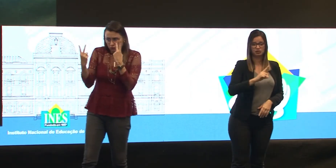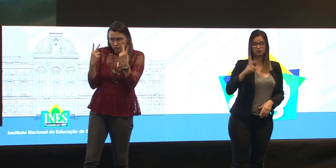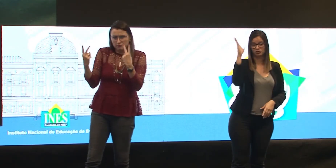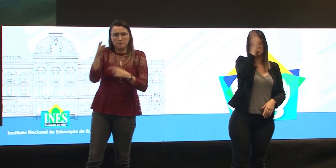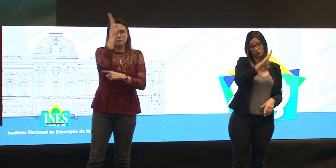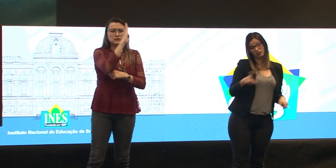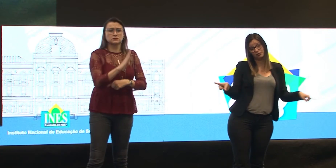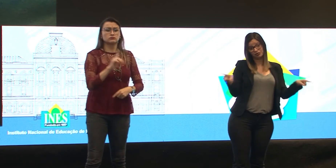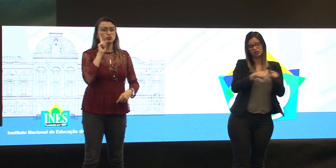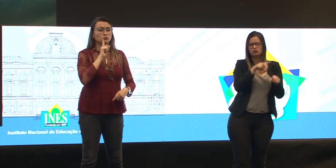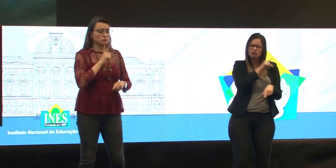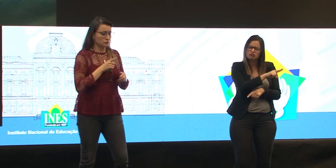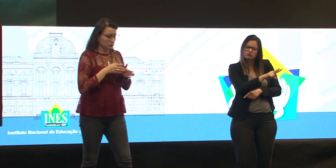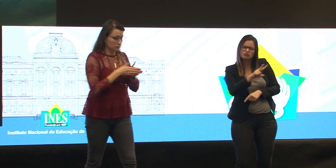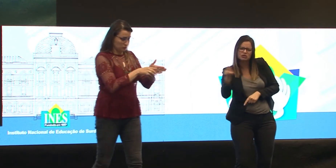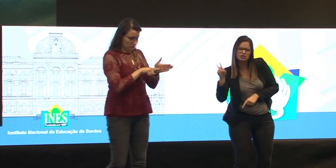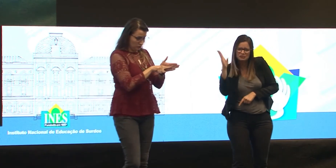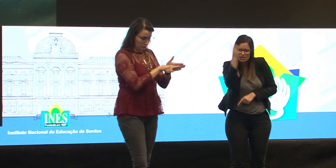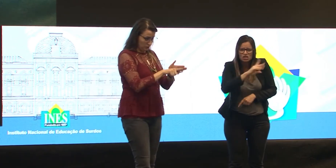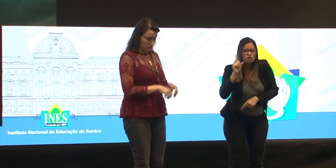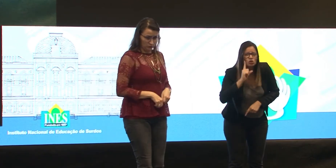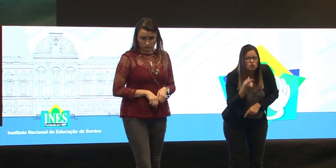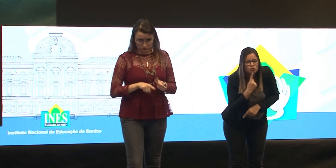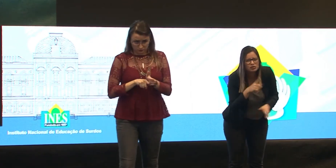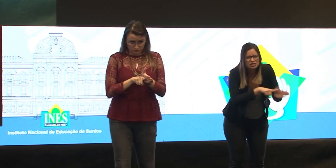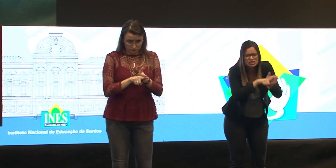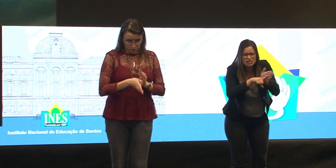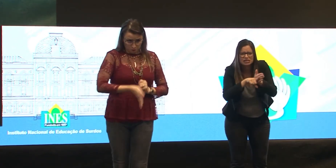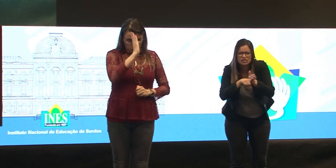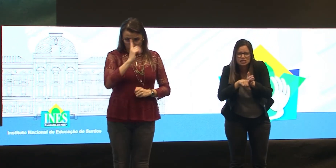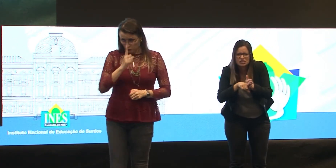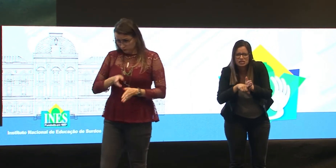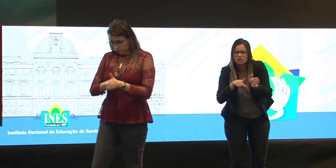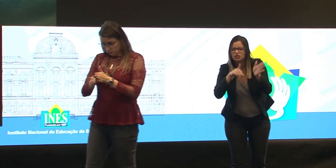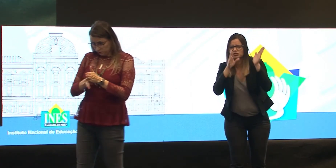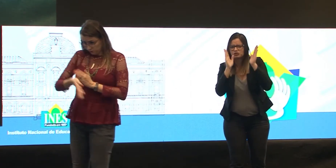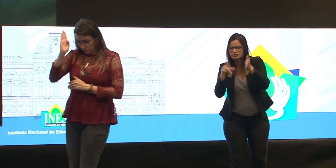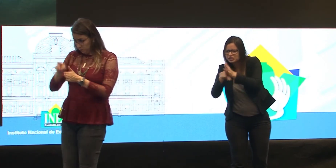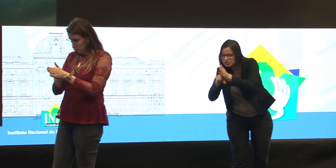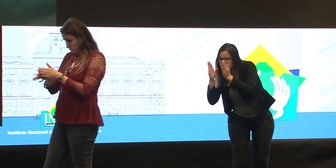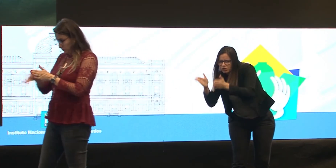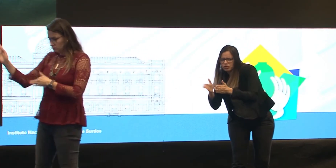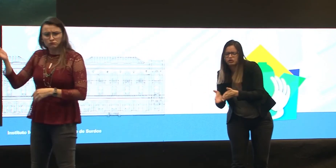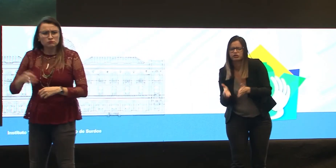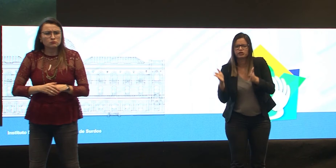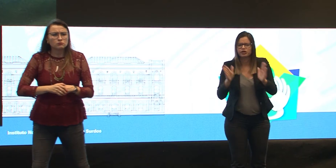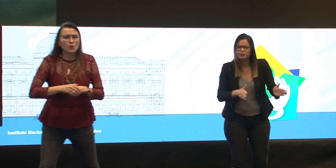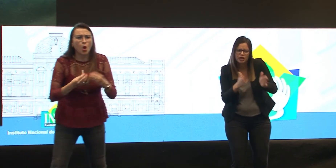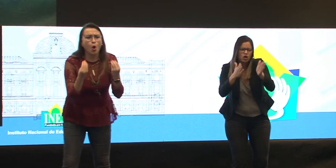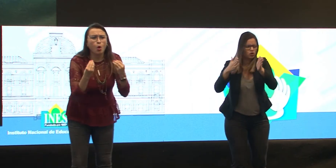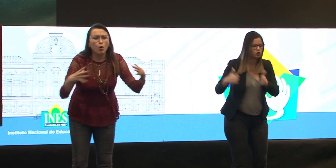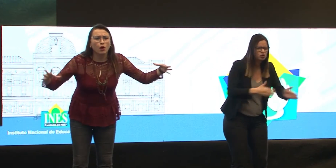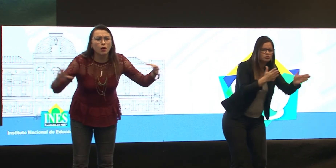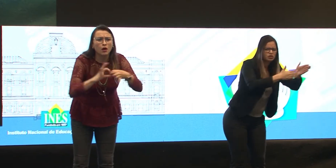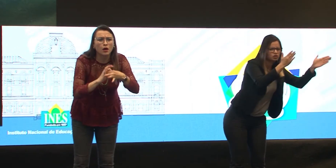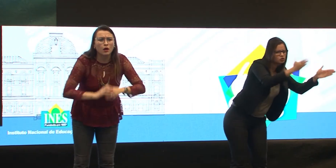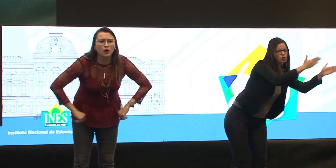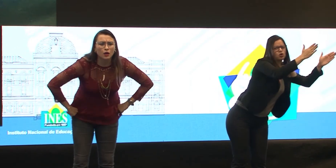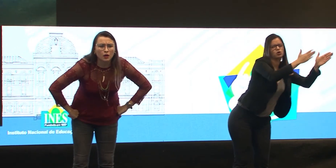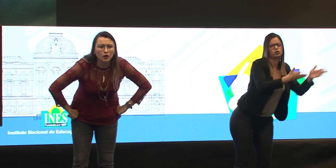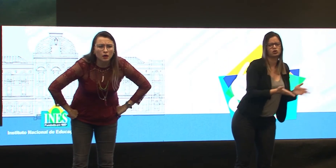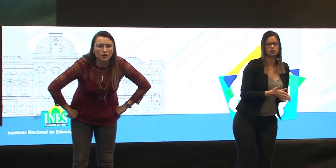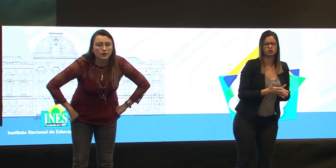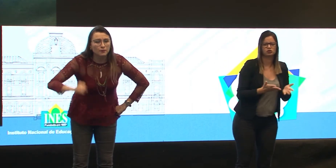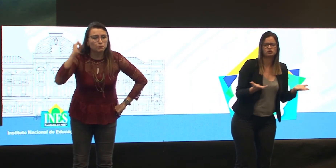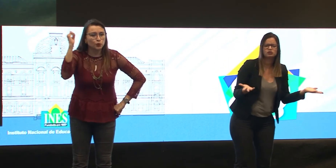que a gente se encaminha. Né? Eu vejo, por exemplo, que no Brasil existem pesquisas que são muito